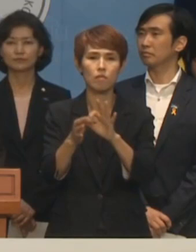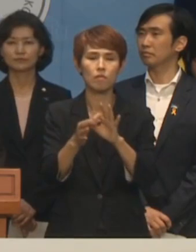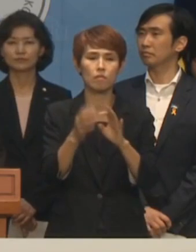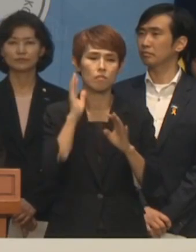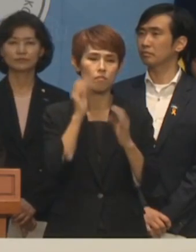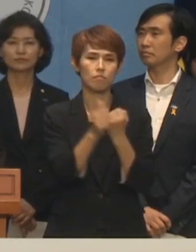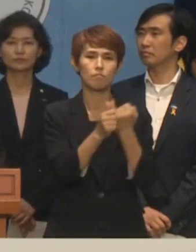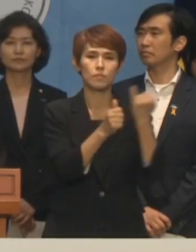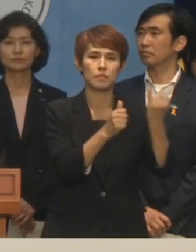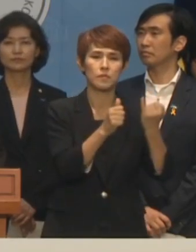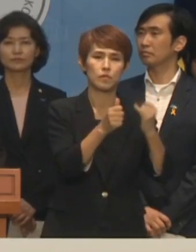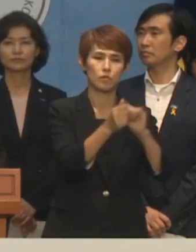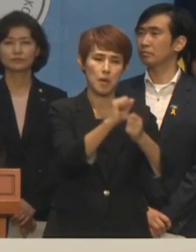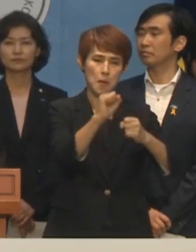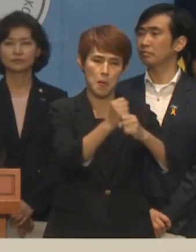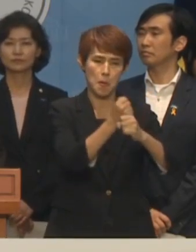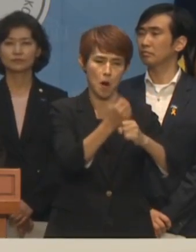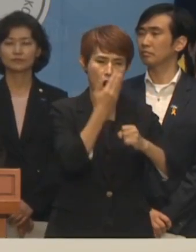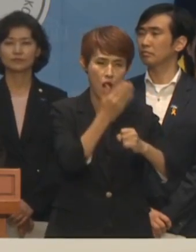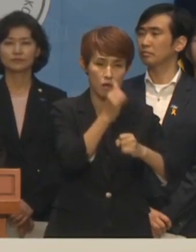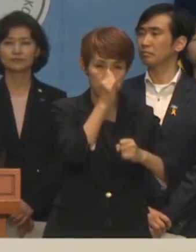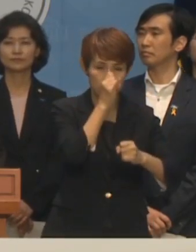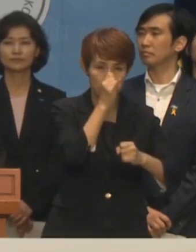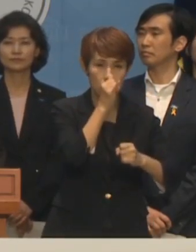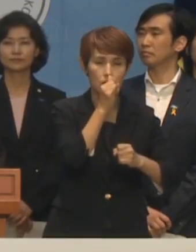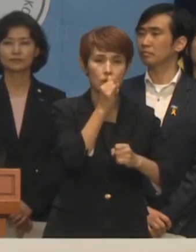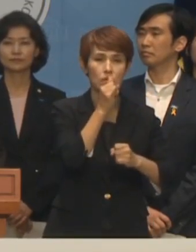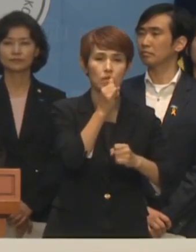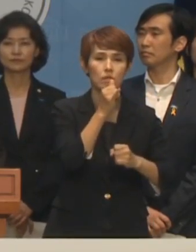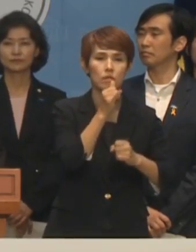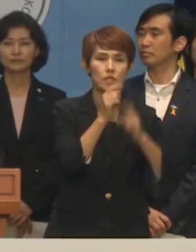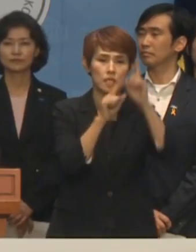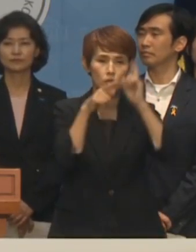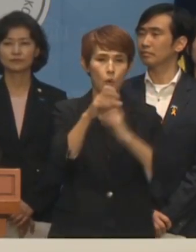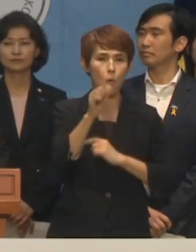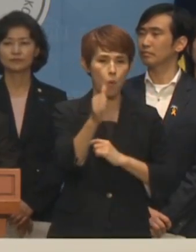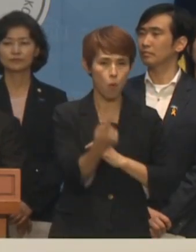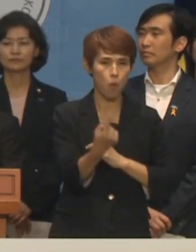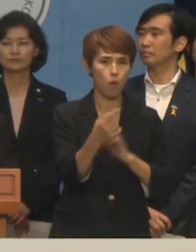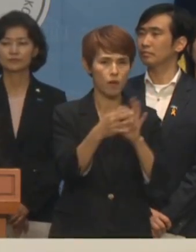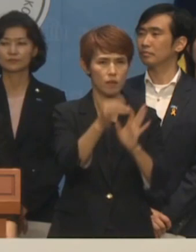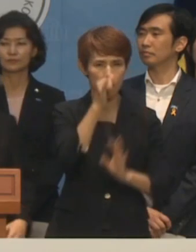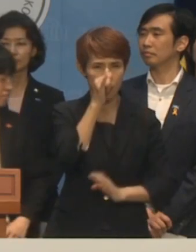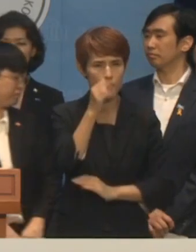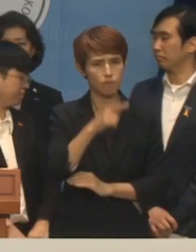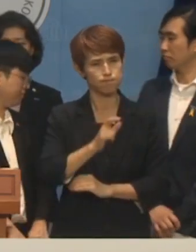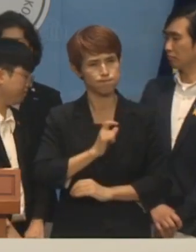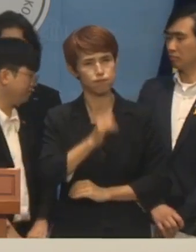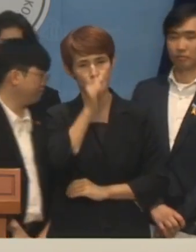주가 조작 사건의 공범 이종호 씨가 개입했다는 의혹까지 쏟아지고 있다.